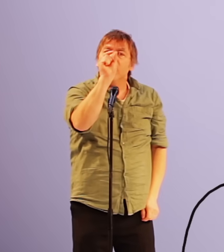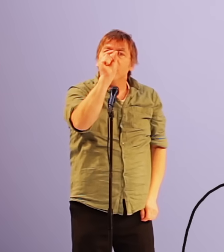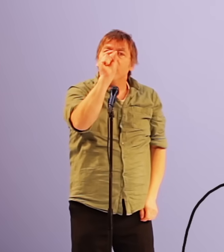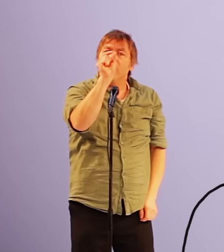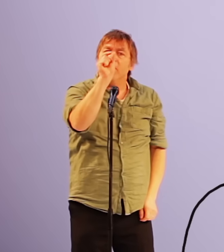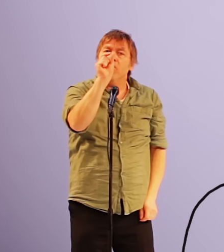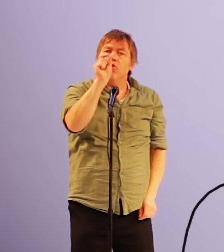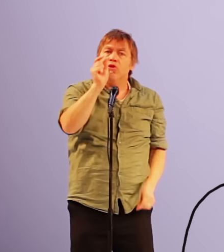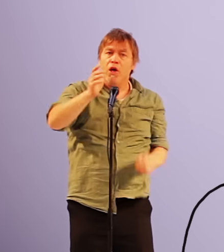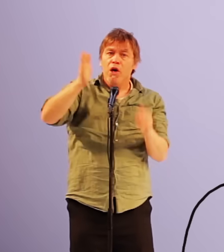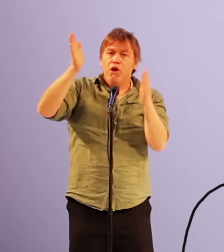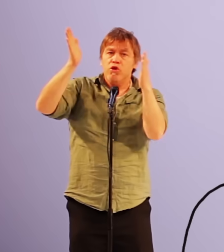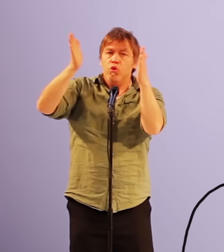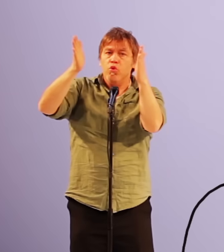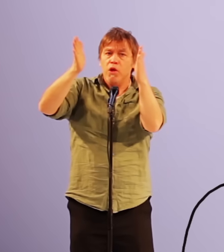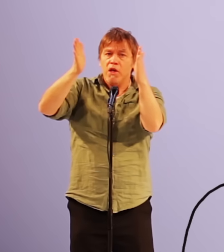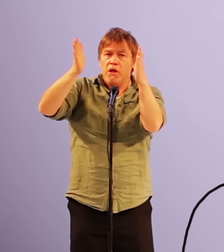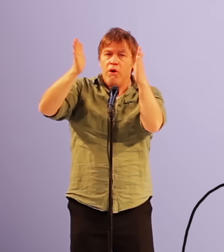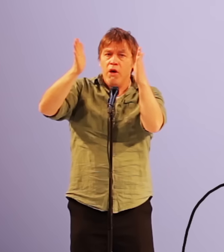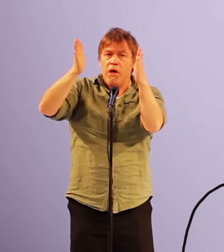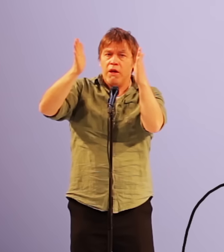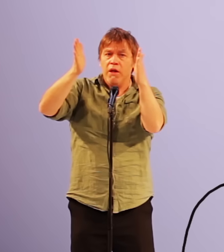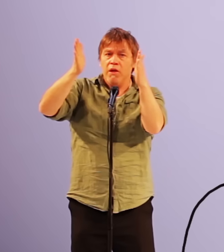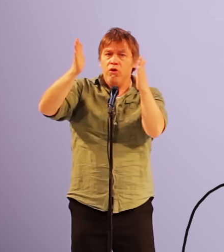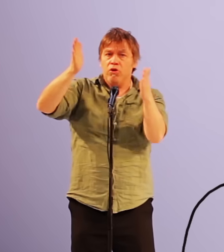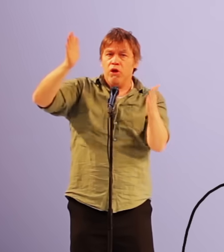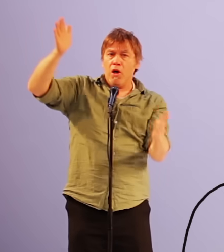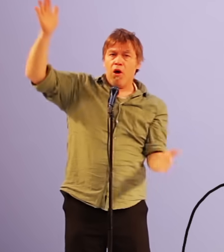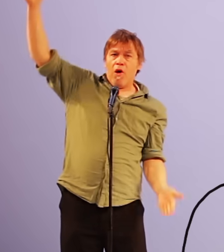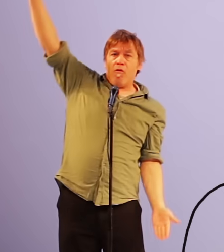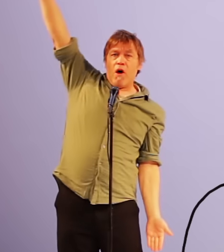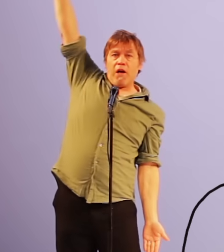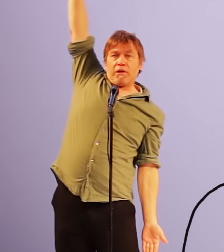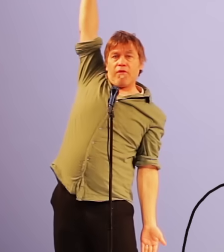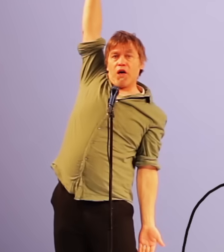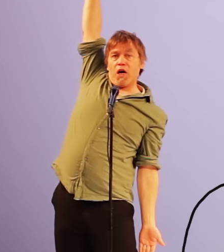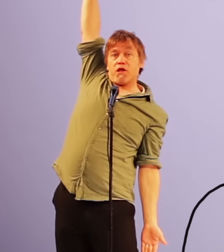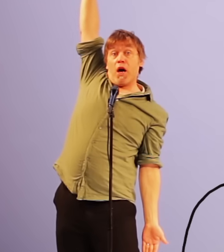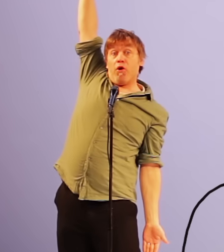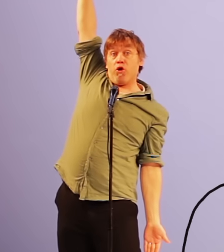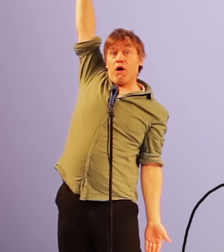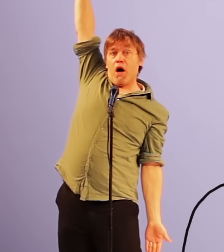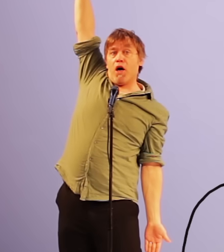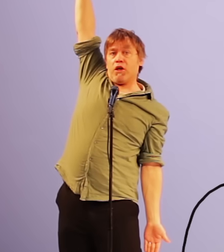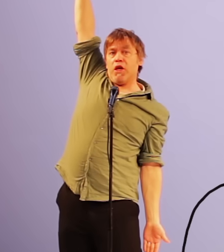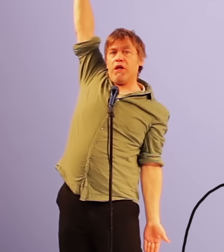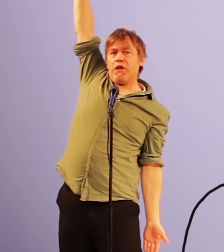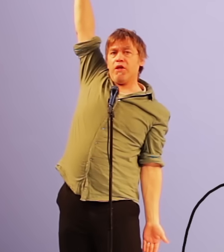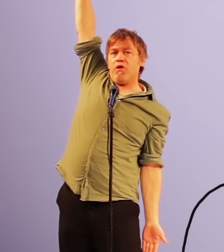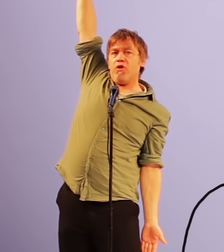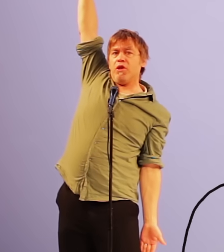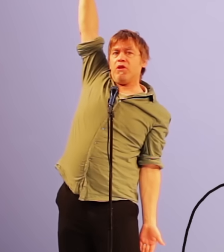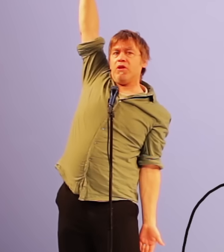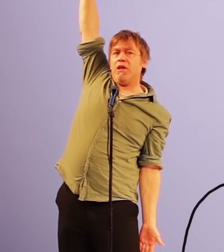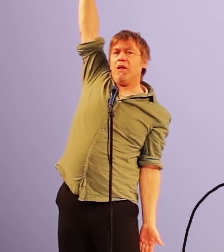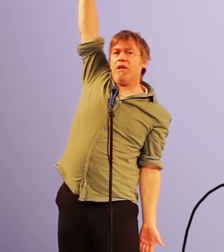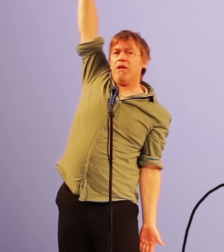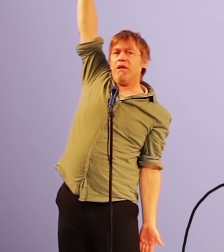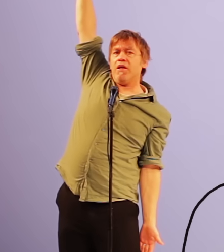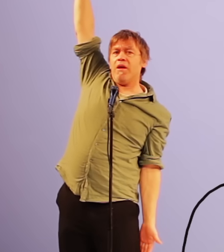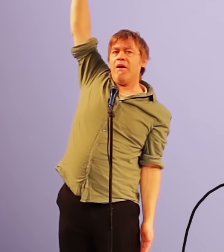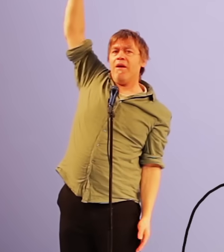pieniä sanoja kirjoitti, suuria sanoja kirjoitti, valtavia sanoja